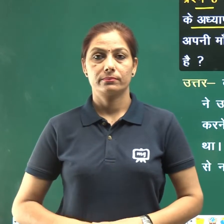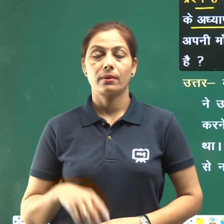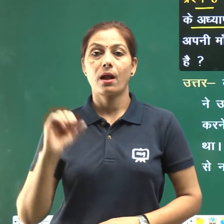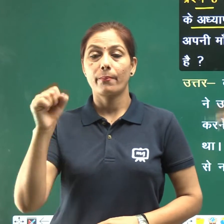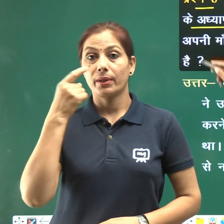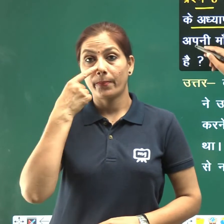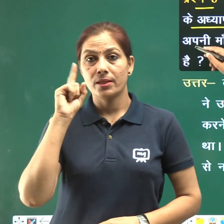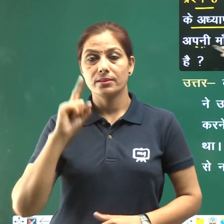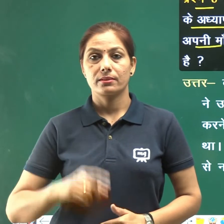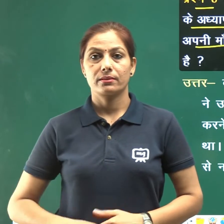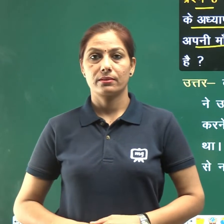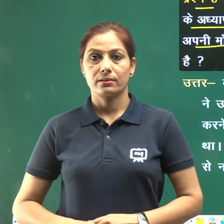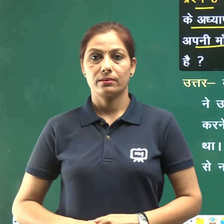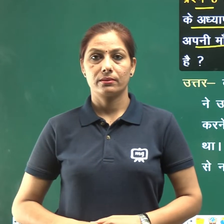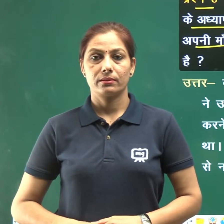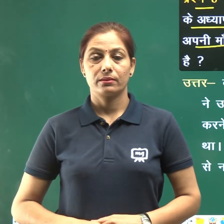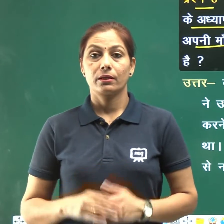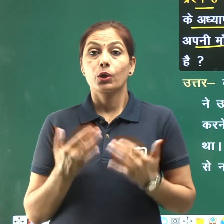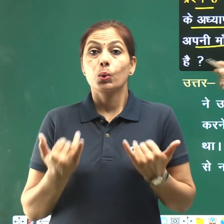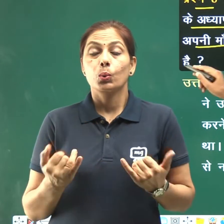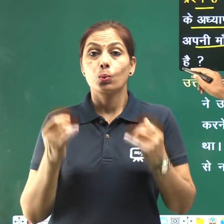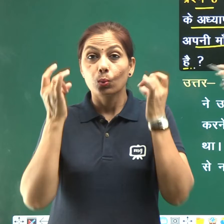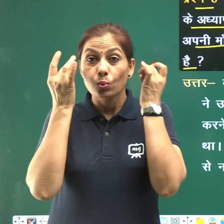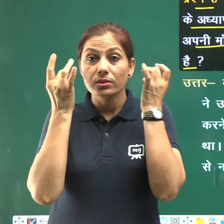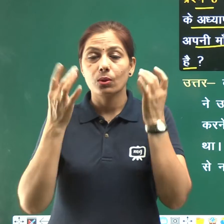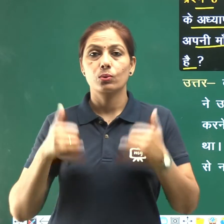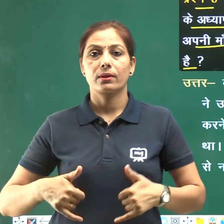अपनी मां से क्यों नाराज होता है?